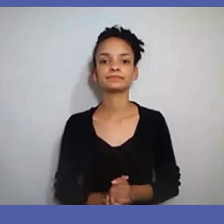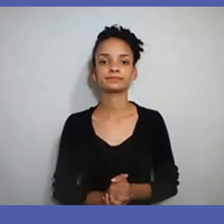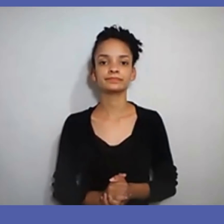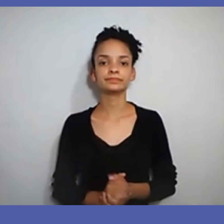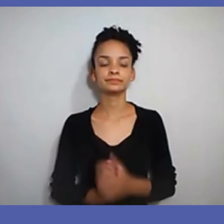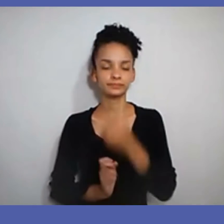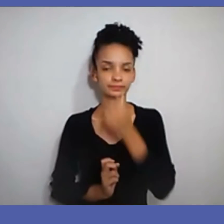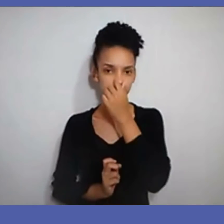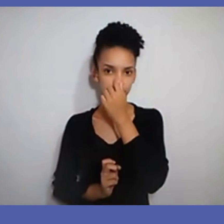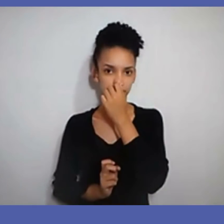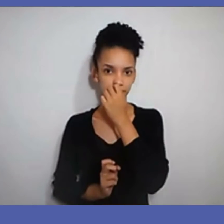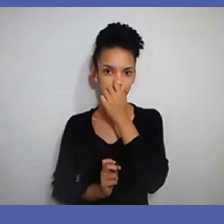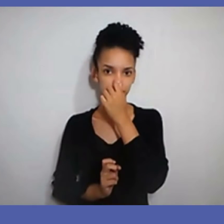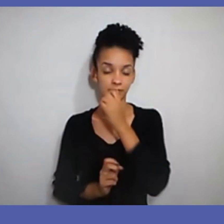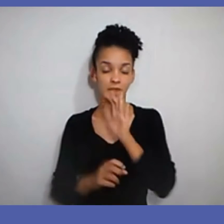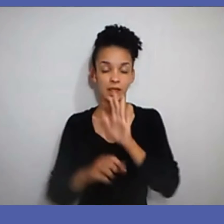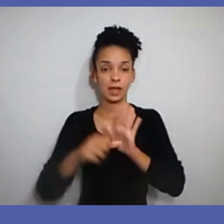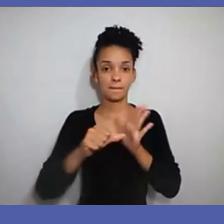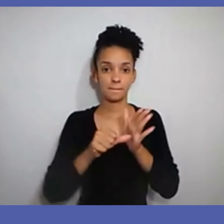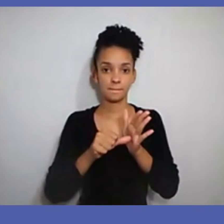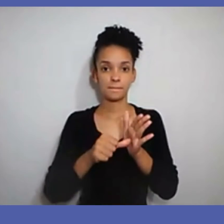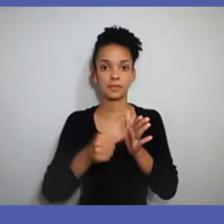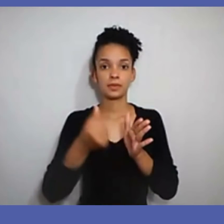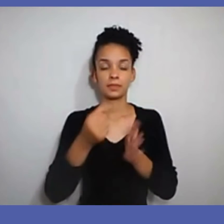1 Tessalonicenses 5.